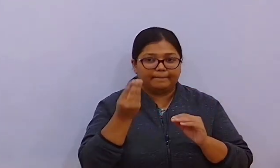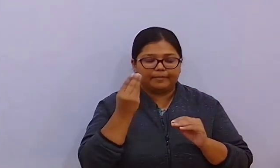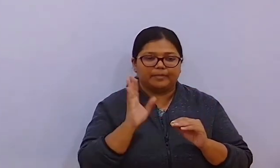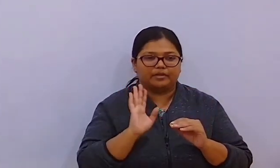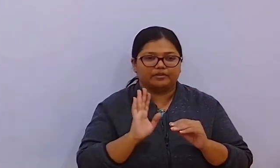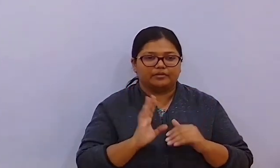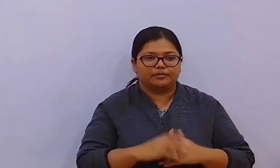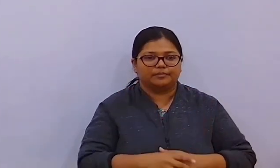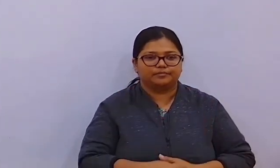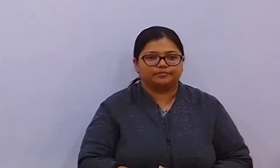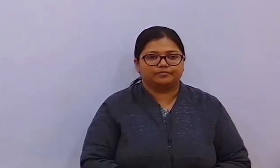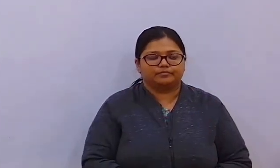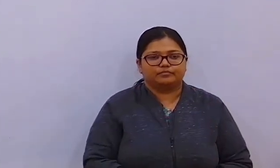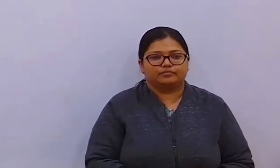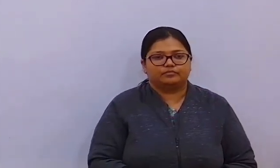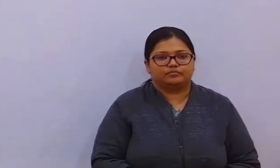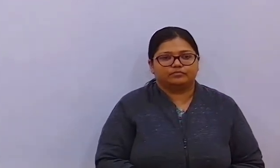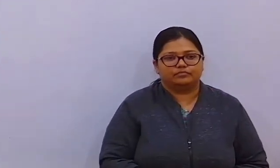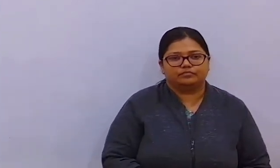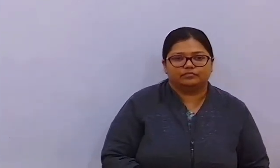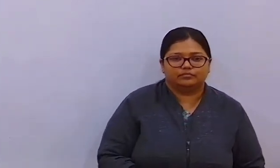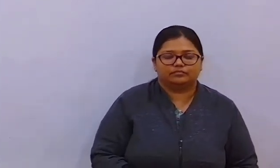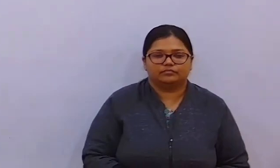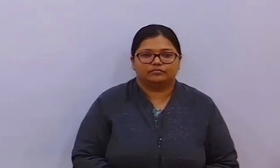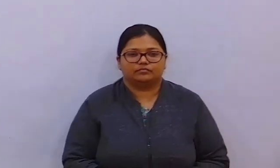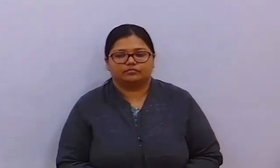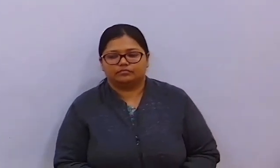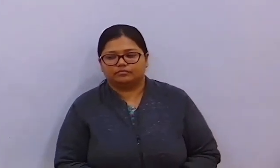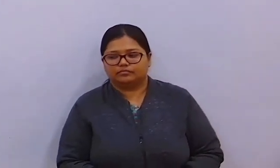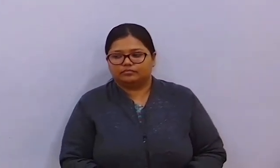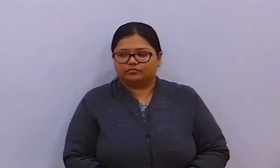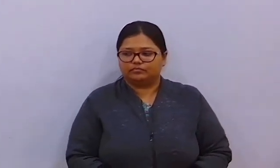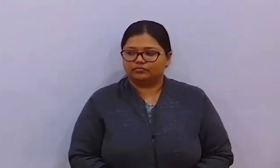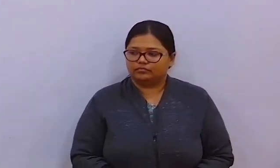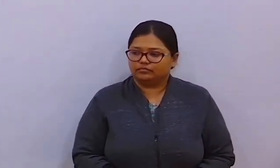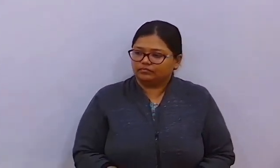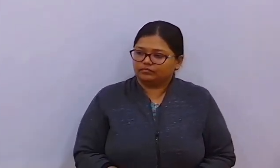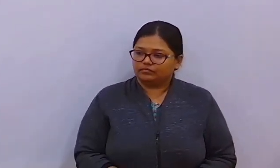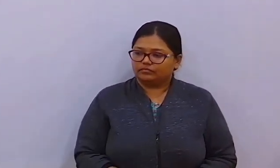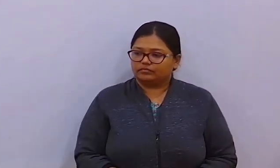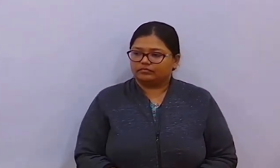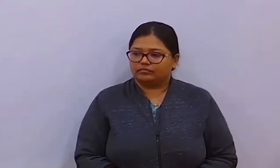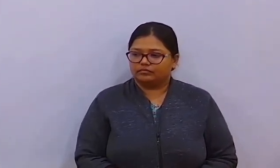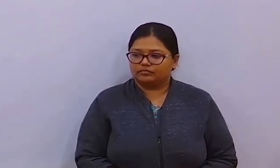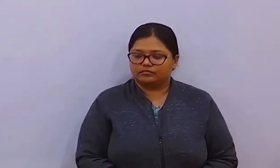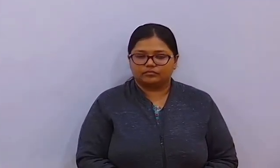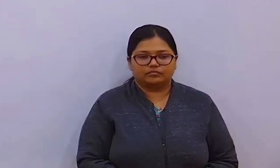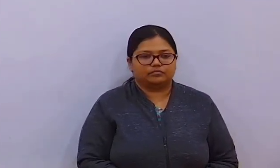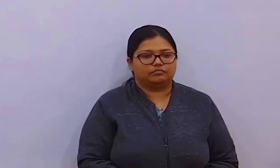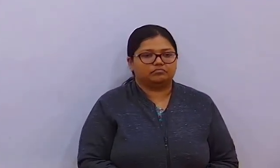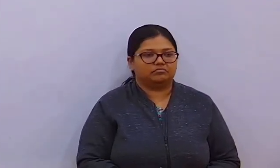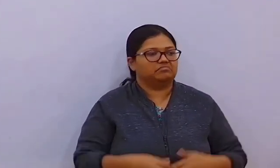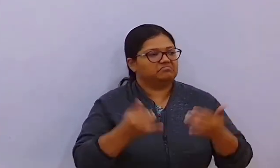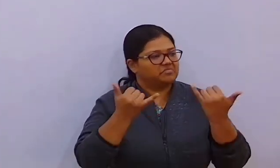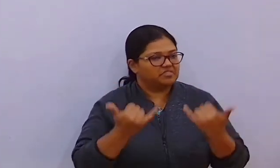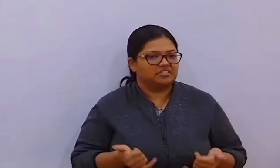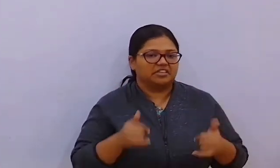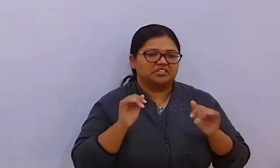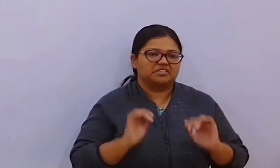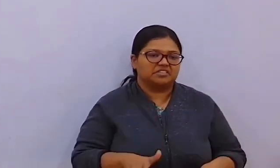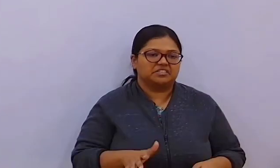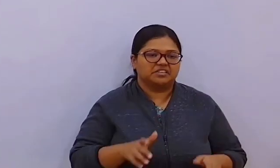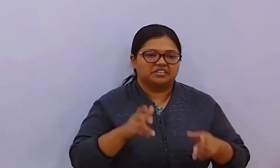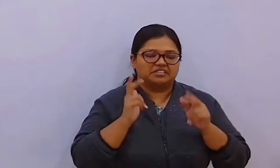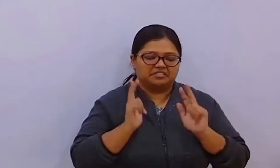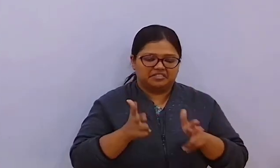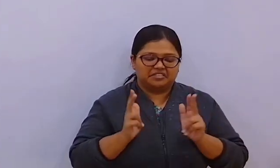चलो ठीक है, अटेंडेंस अभी भी जस की तसी है, कोई बात नहीं, अपन आगे शुरू करते हैं। आवाज़ आ रही है या नहीं आ रही है